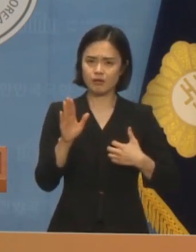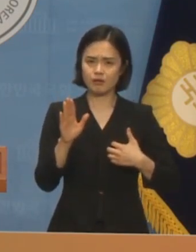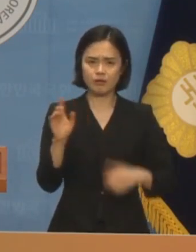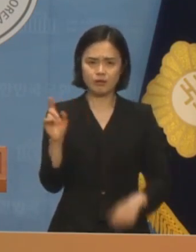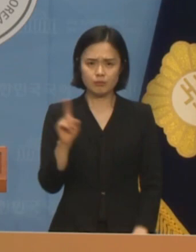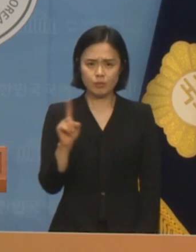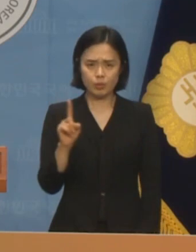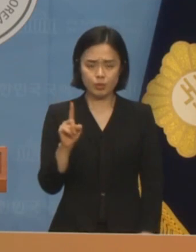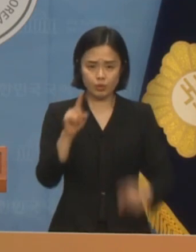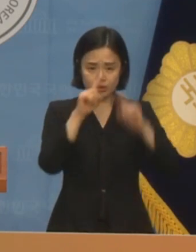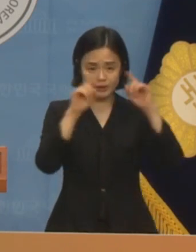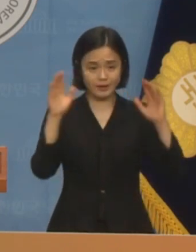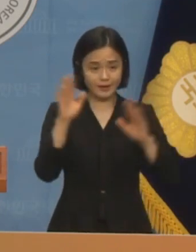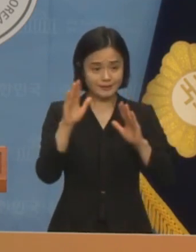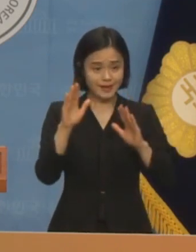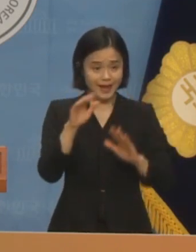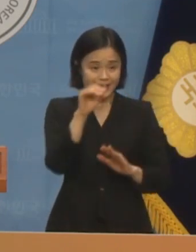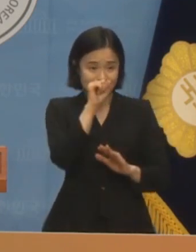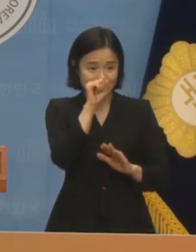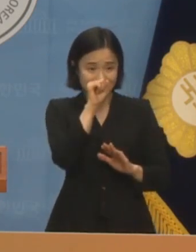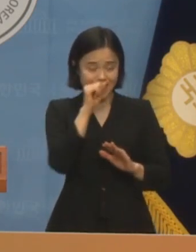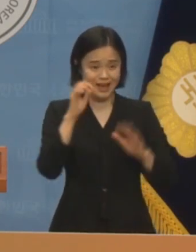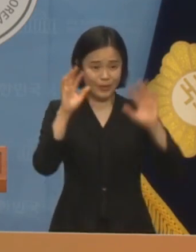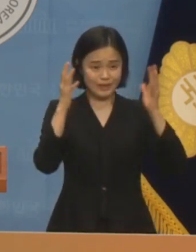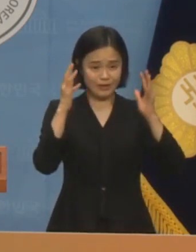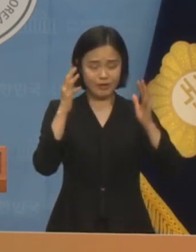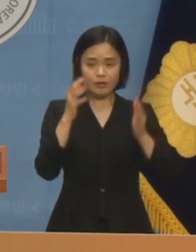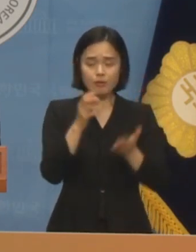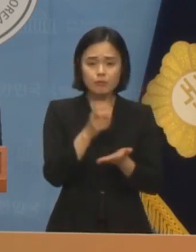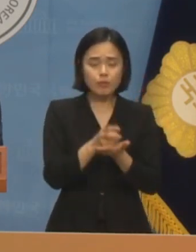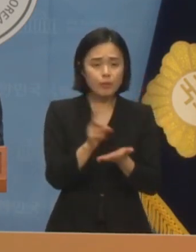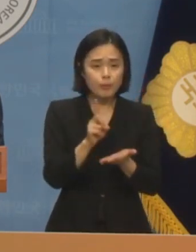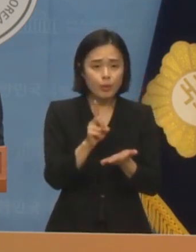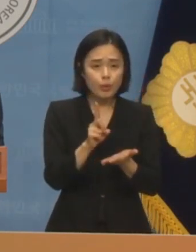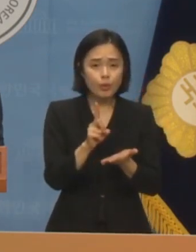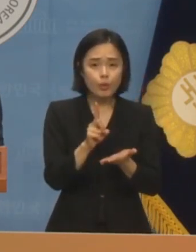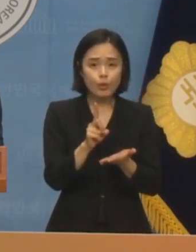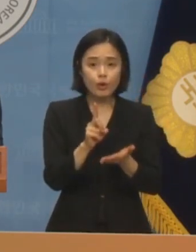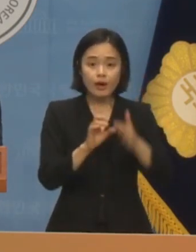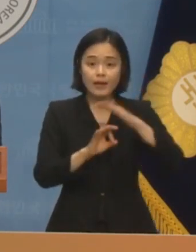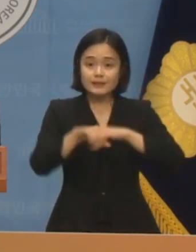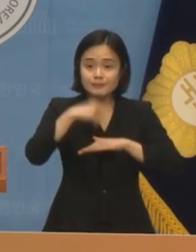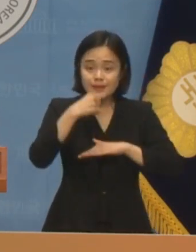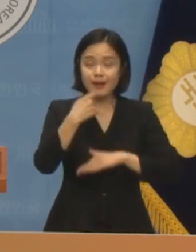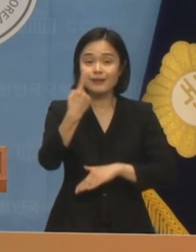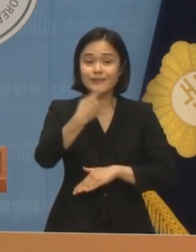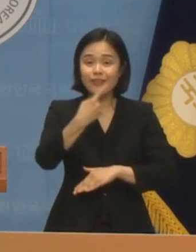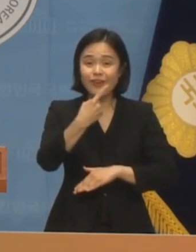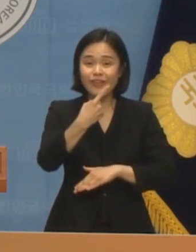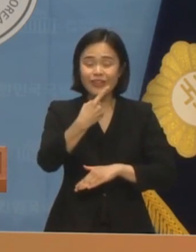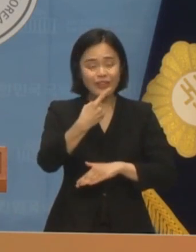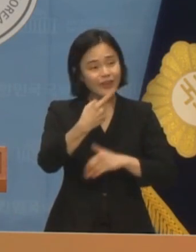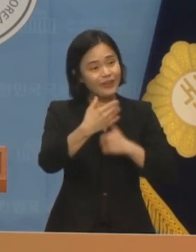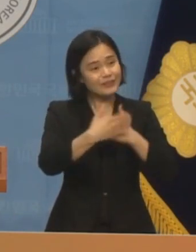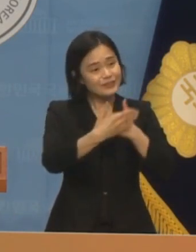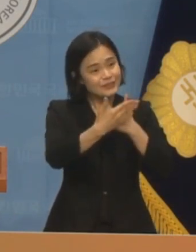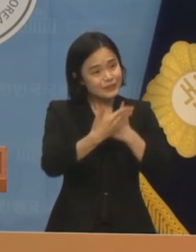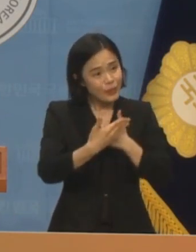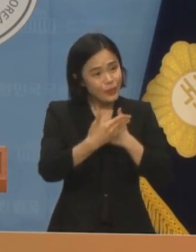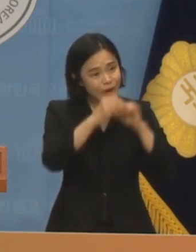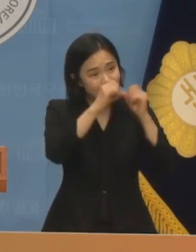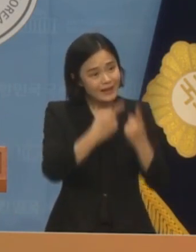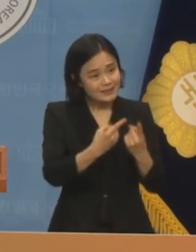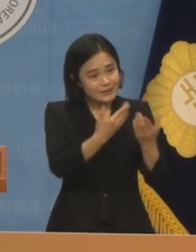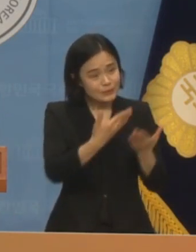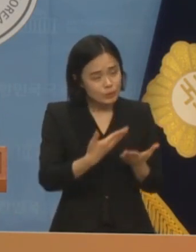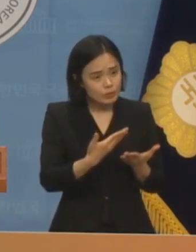아침밥도 재정 문제로 사업 위기에 빠졌다는 소식이 연달아 들어오고 있습니다. 비록 줄을